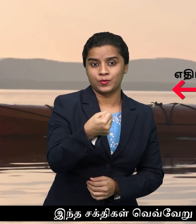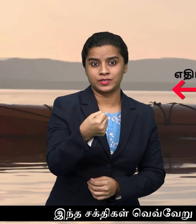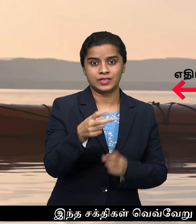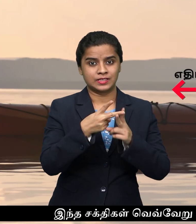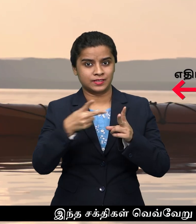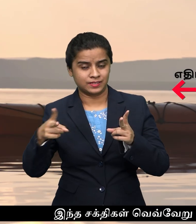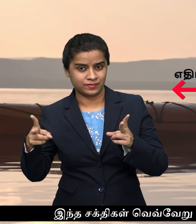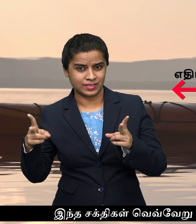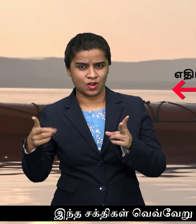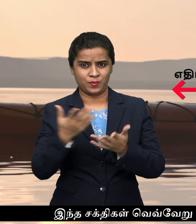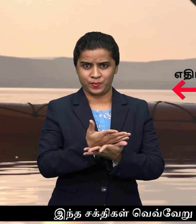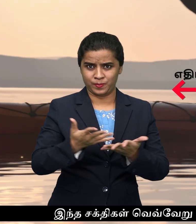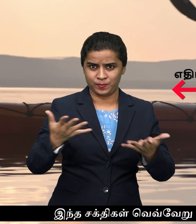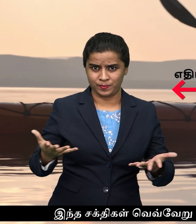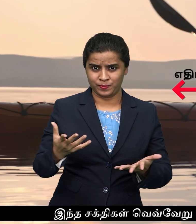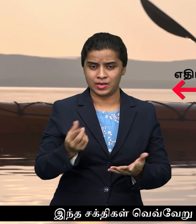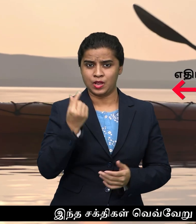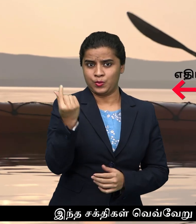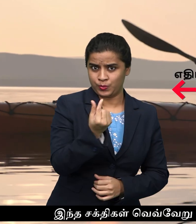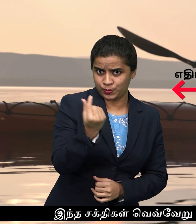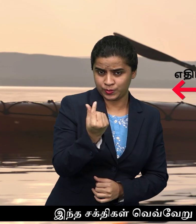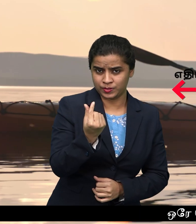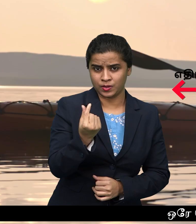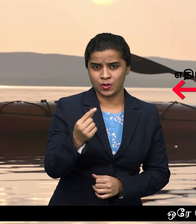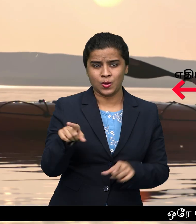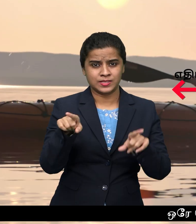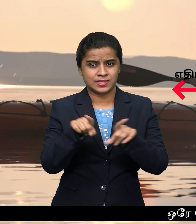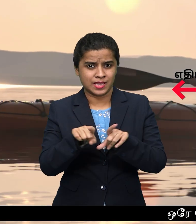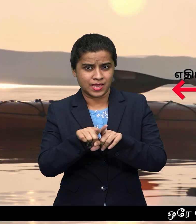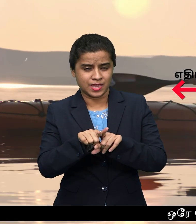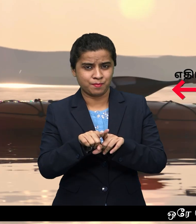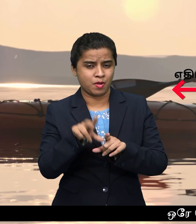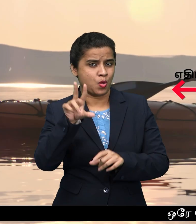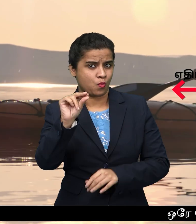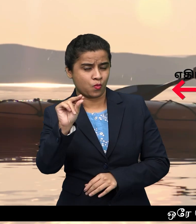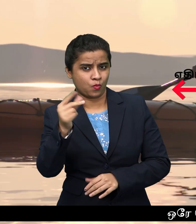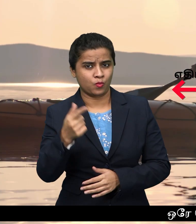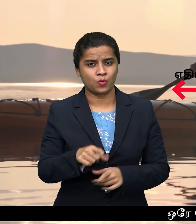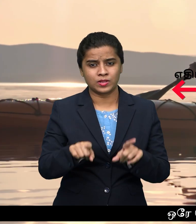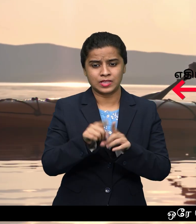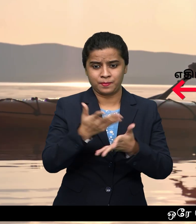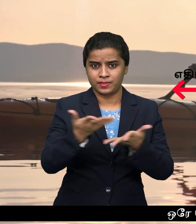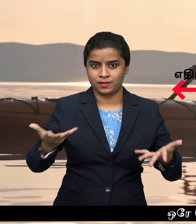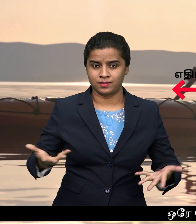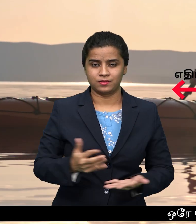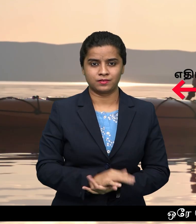சக்திகள் வெவ்வேறு பொருட்களில் செயல்படுகின்றன மற்றும் ஒரே பொருளில் இல்லை.